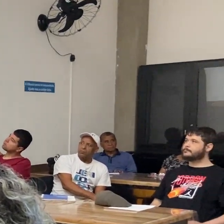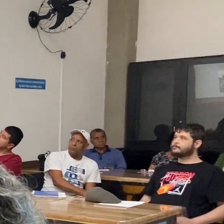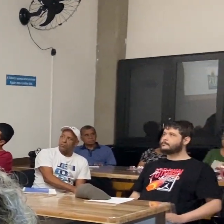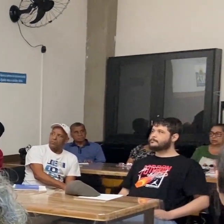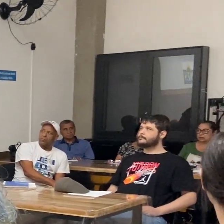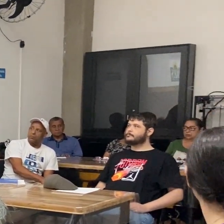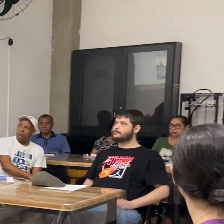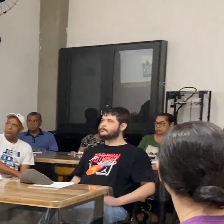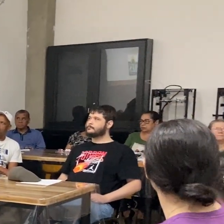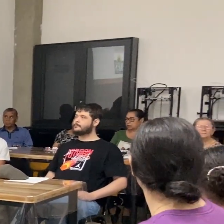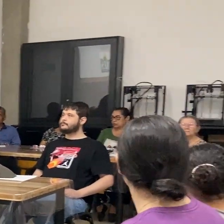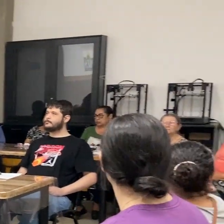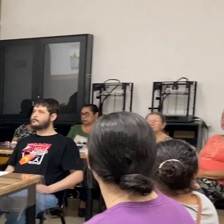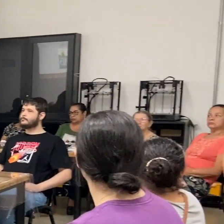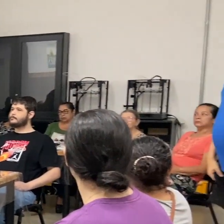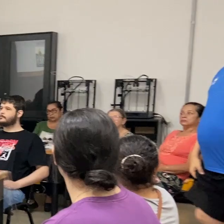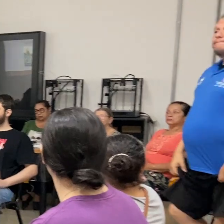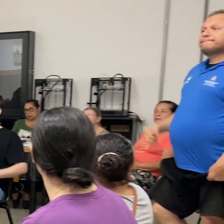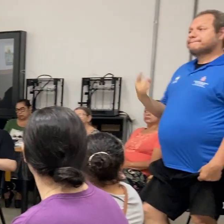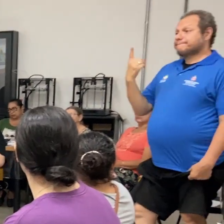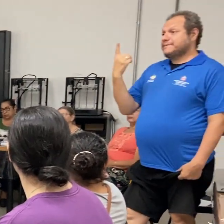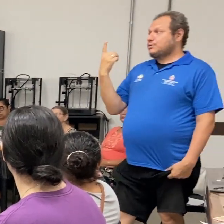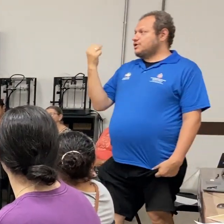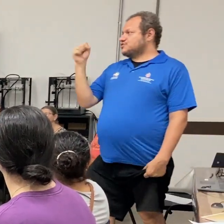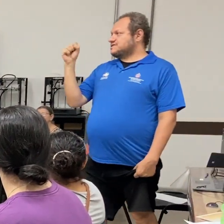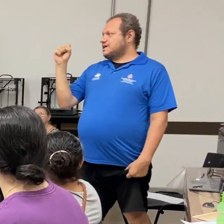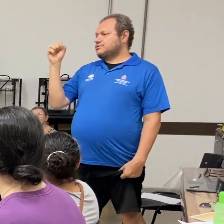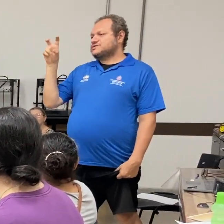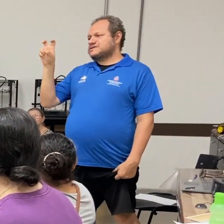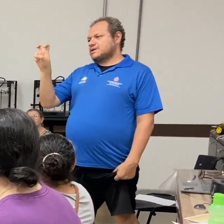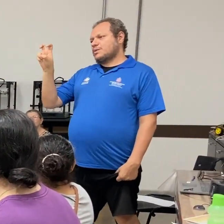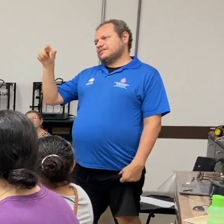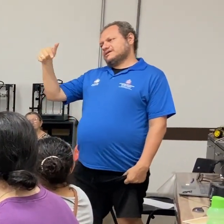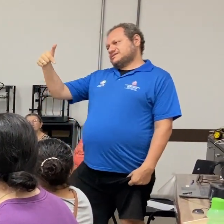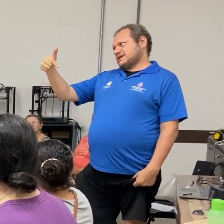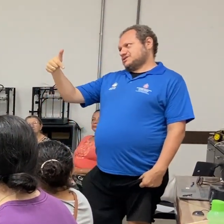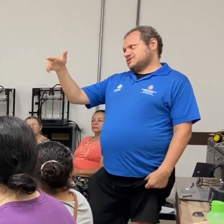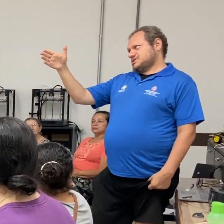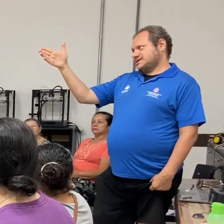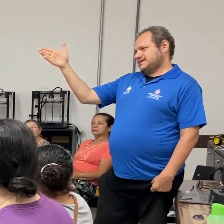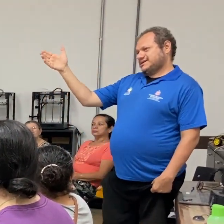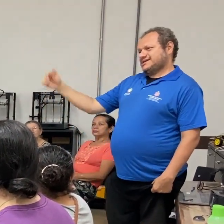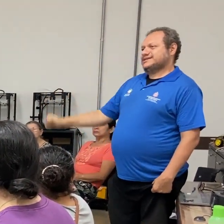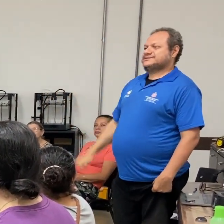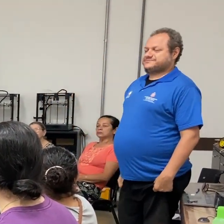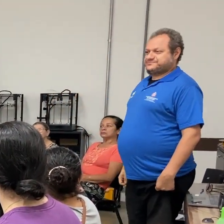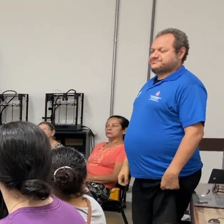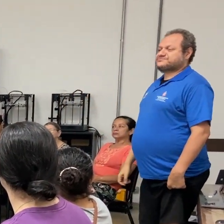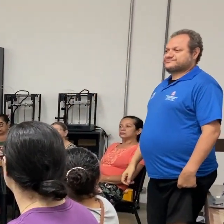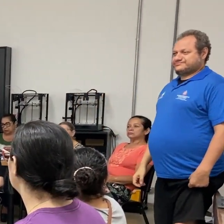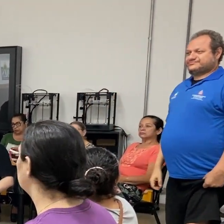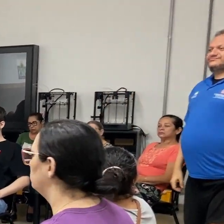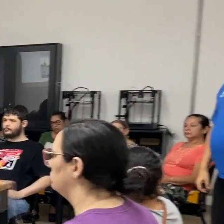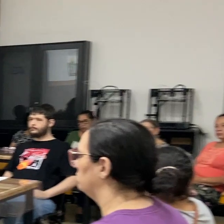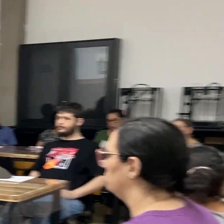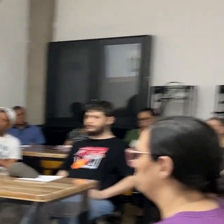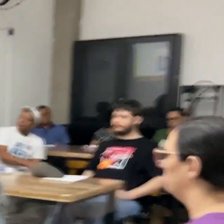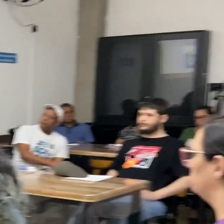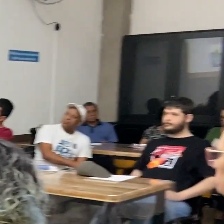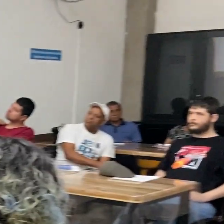bacana. Professor. Isso, ó. 1857. Anualmente tem o pessoal costuma ignorar os dois